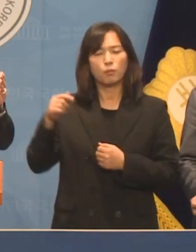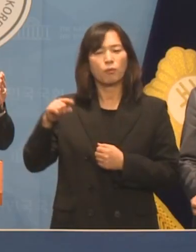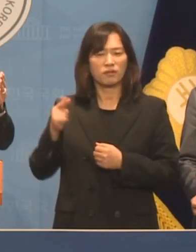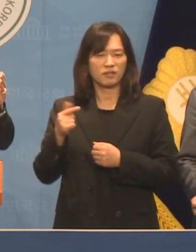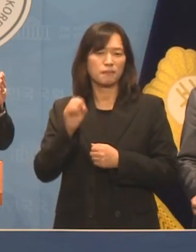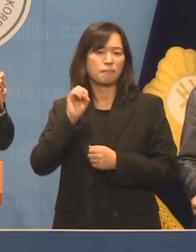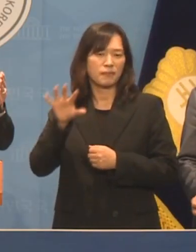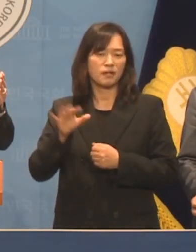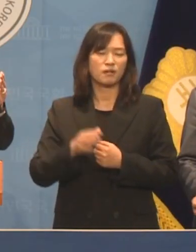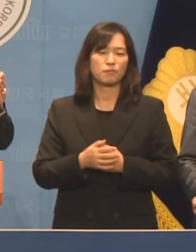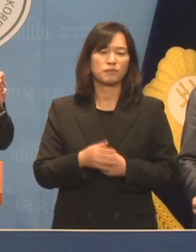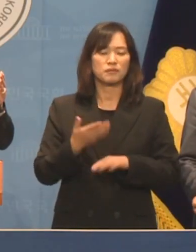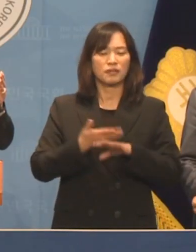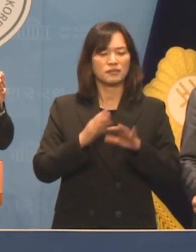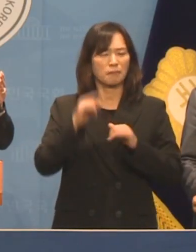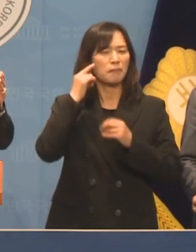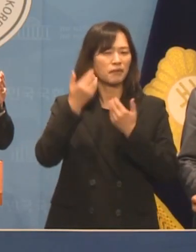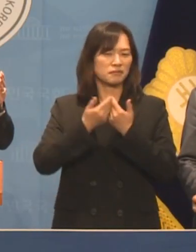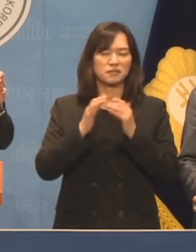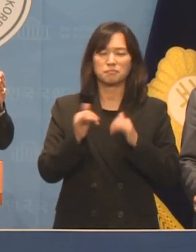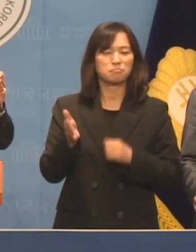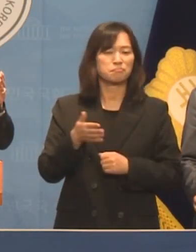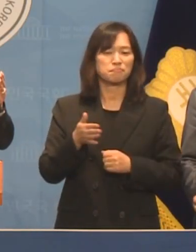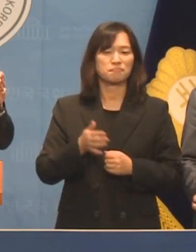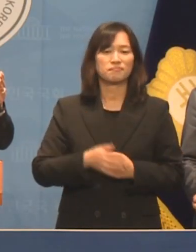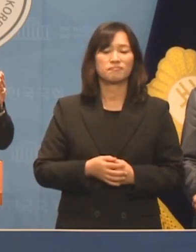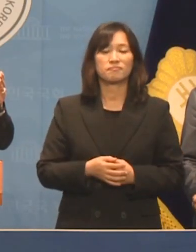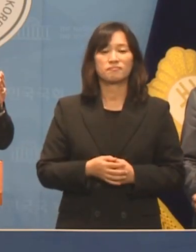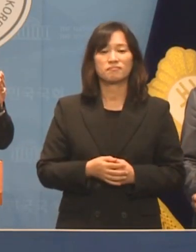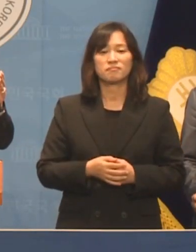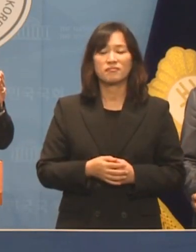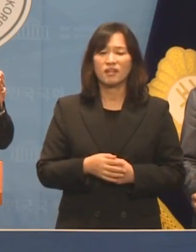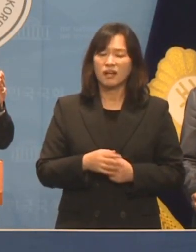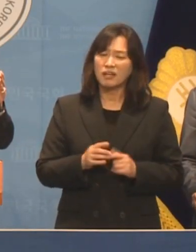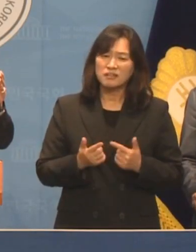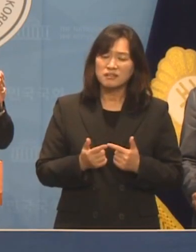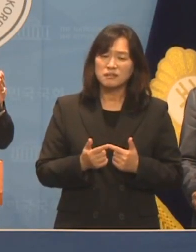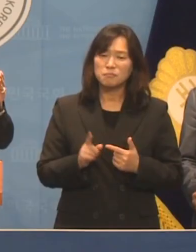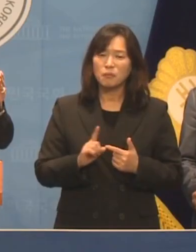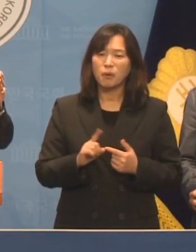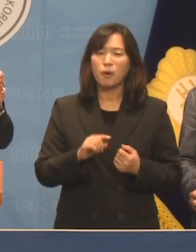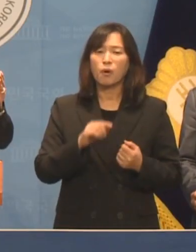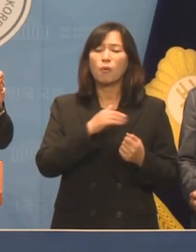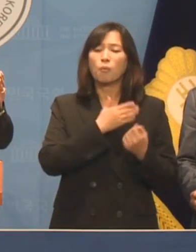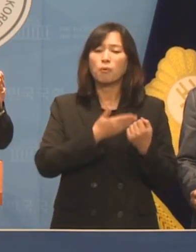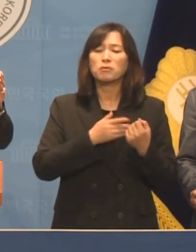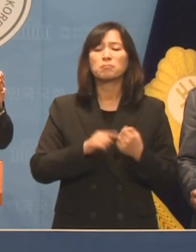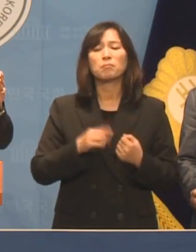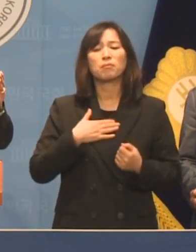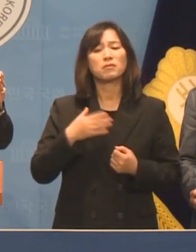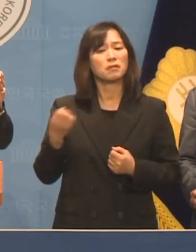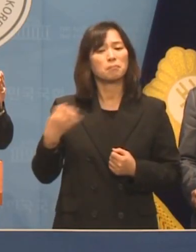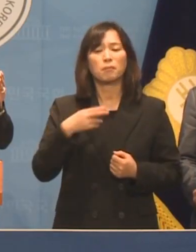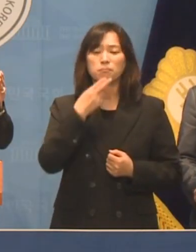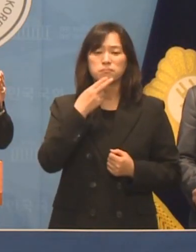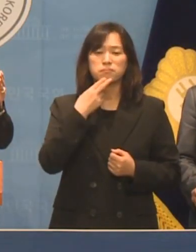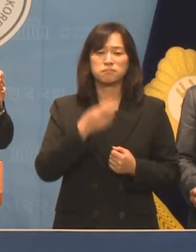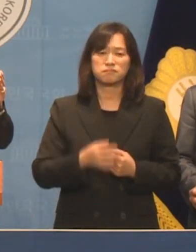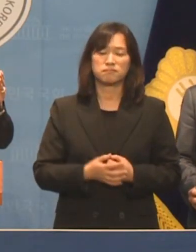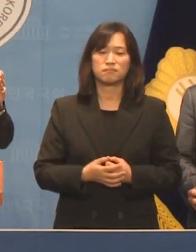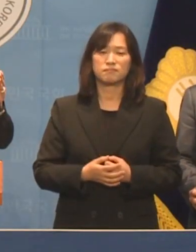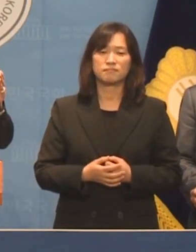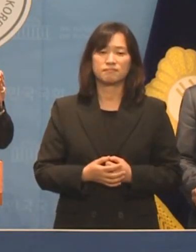거고 다른 사람은 반대하는 사람이 없어요. 아니 뭐 권성동이는 나한테 뭐란 얘기는 안 하고 네.